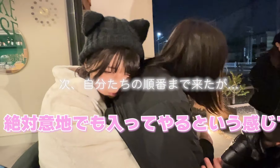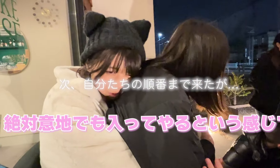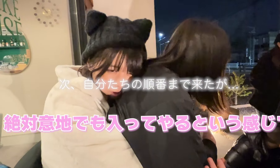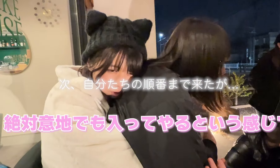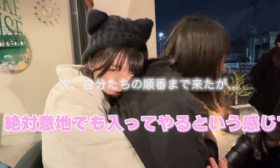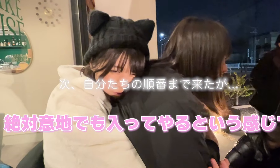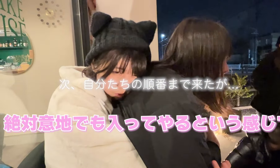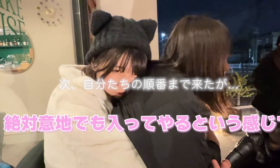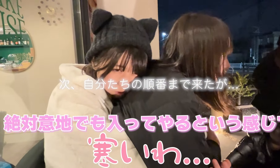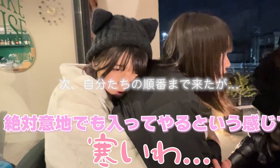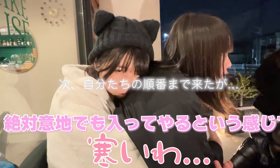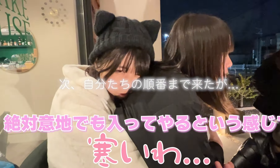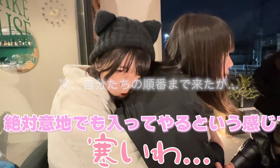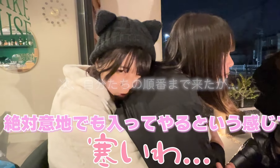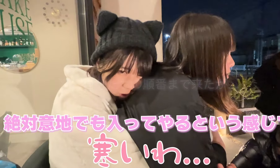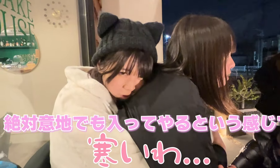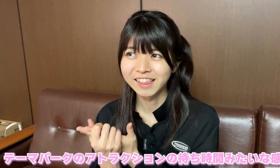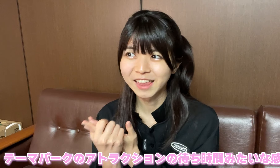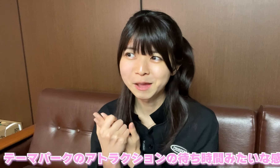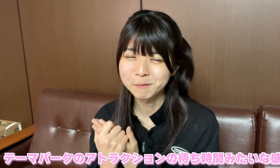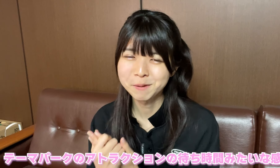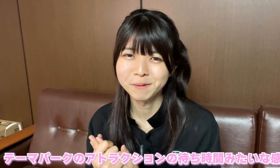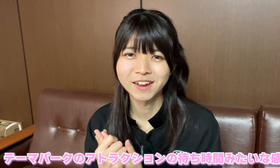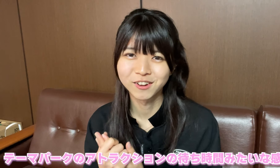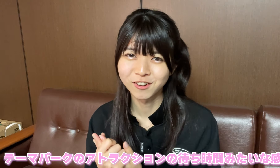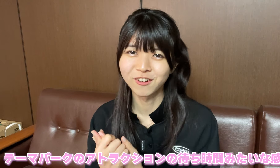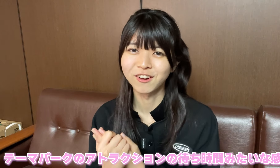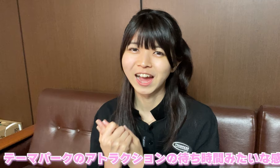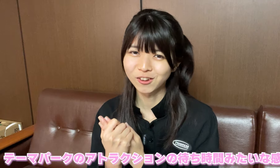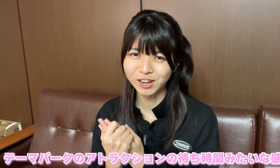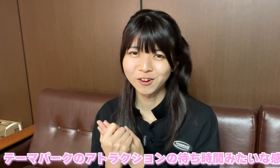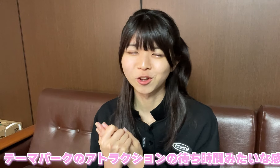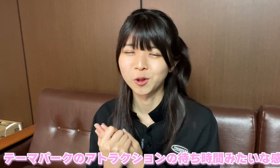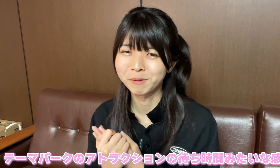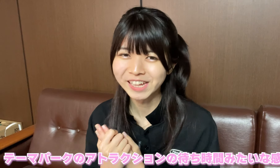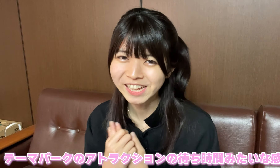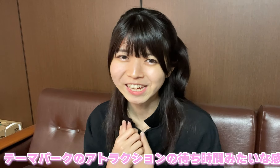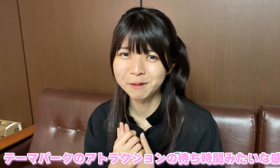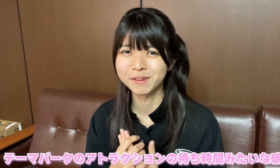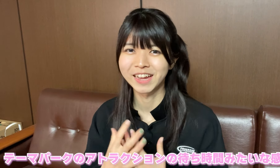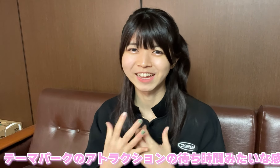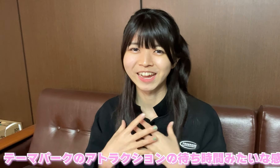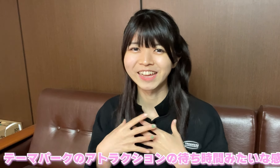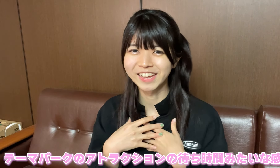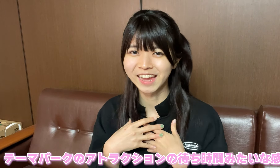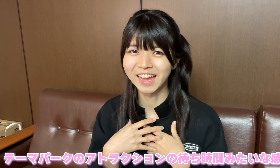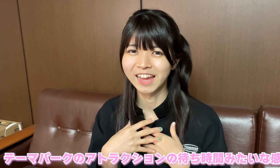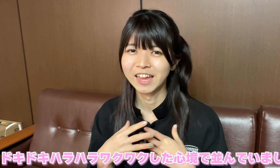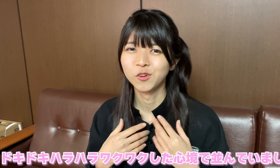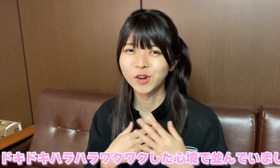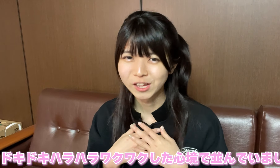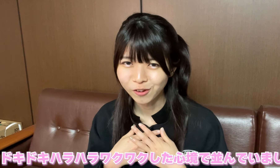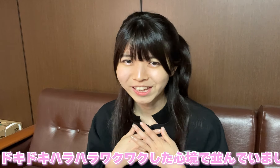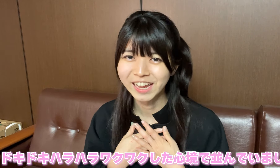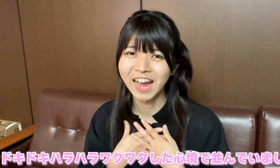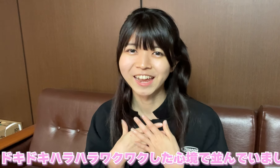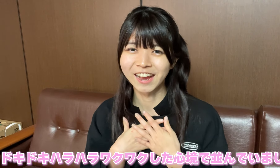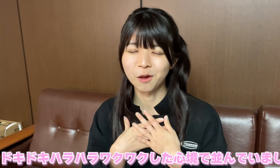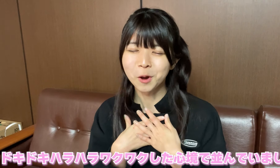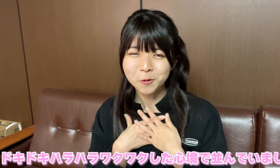入ってやるっていう感じで、テーマパークのアトラクションの待ち時間みたいな感じでドキドキハラハラワクワ